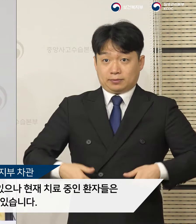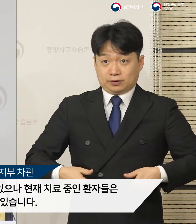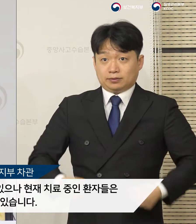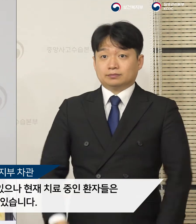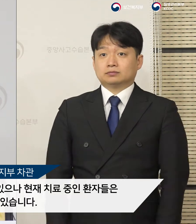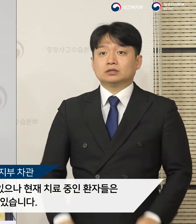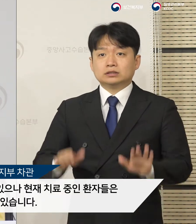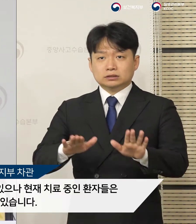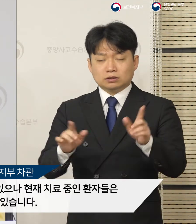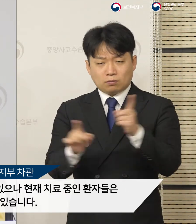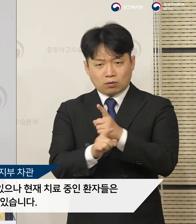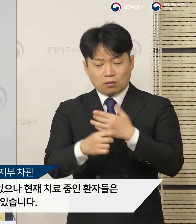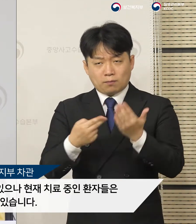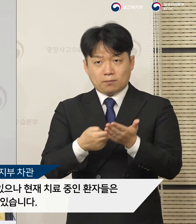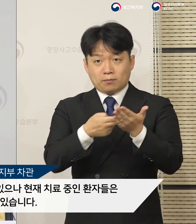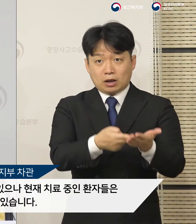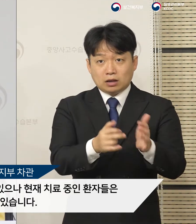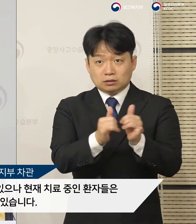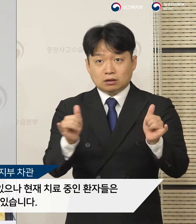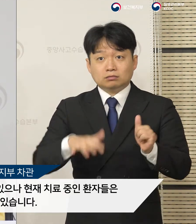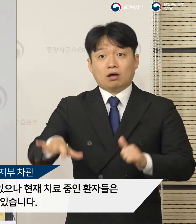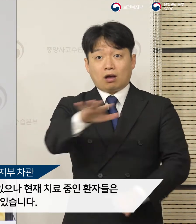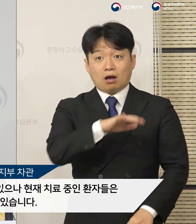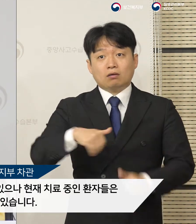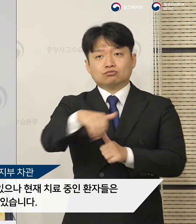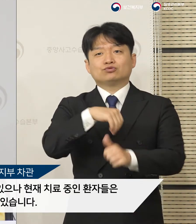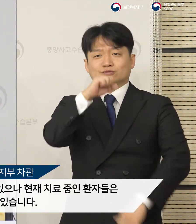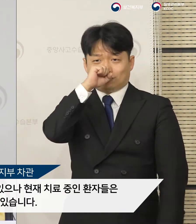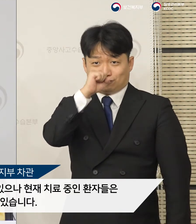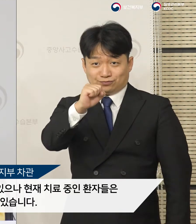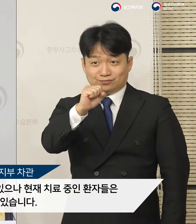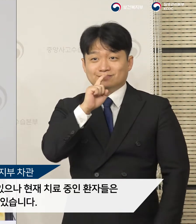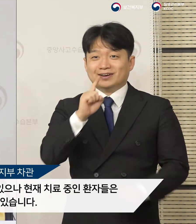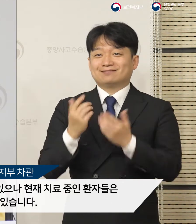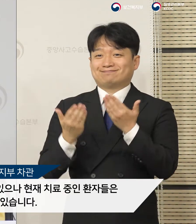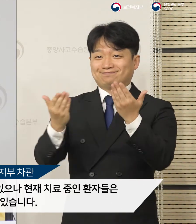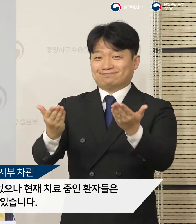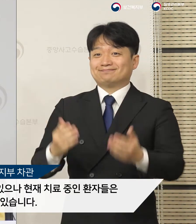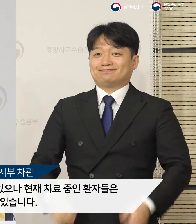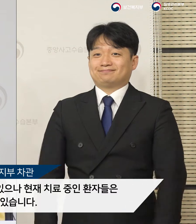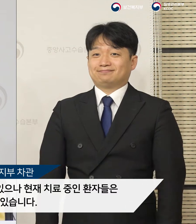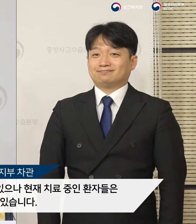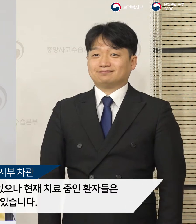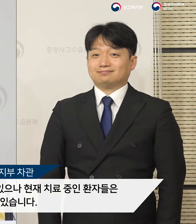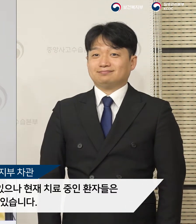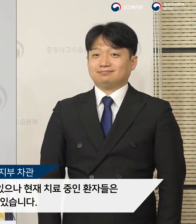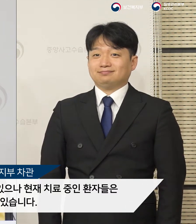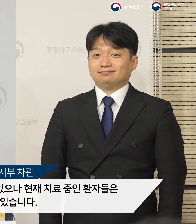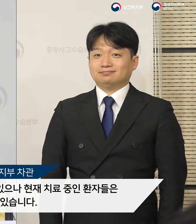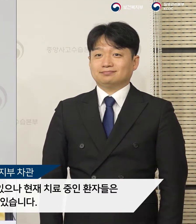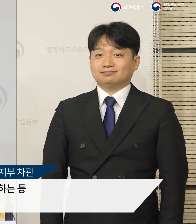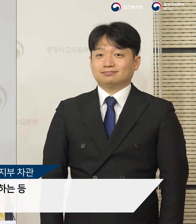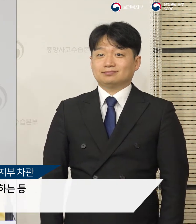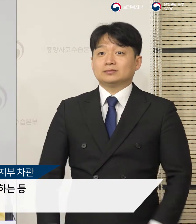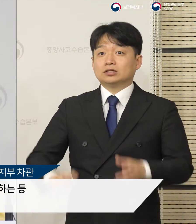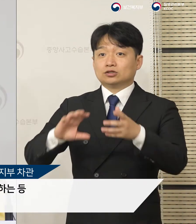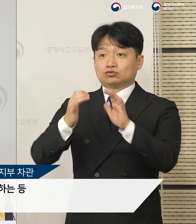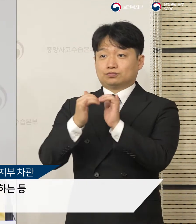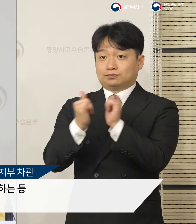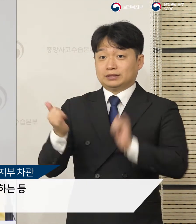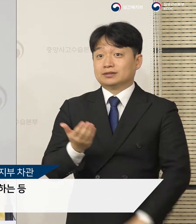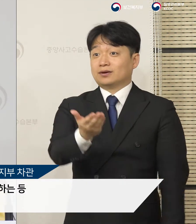있으나 현재 치료 중인 환자들은 모두 양호하게 치료 중이라는 점을 설명하고 있습니다. 이에